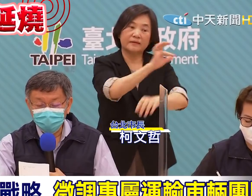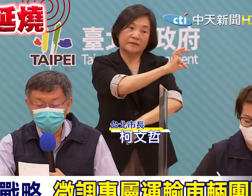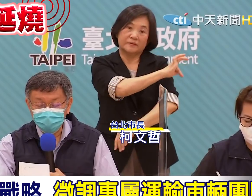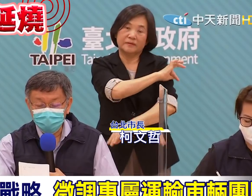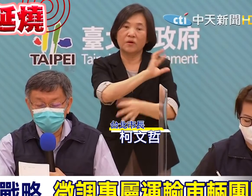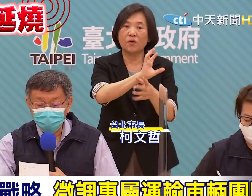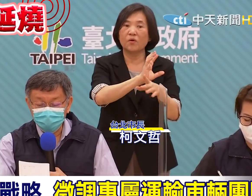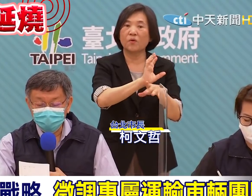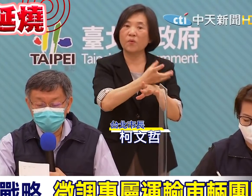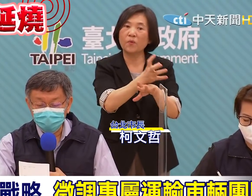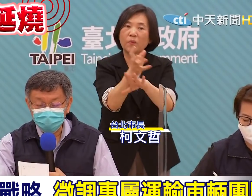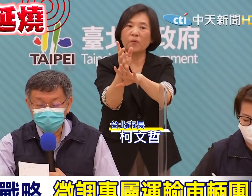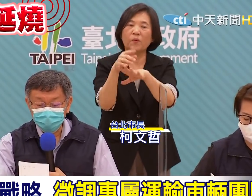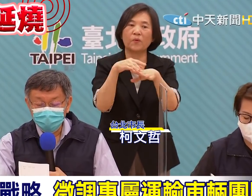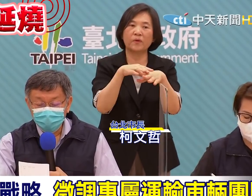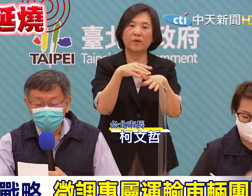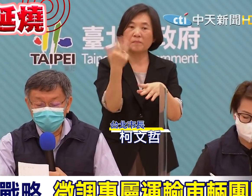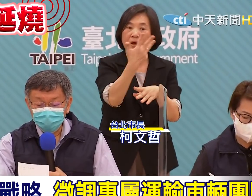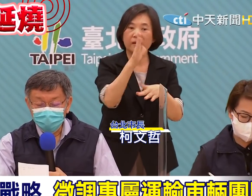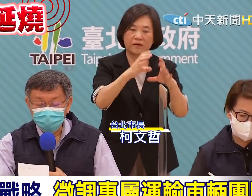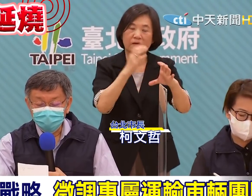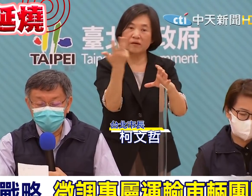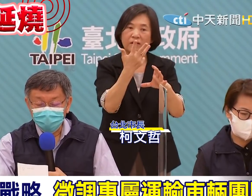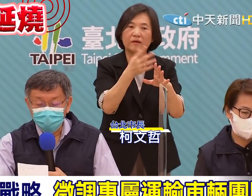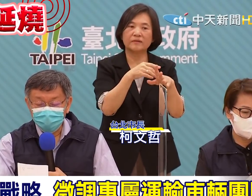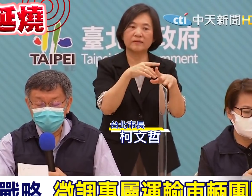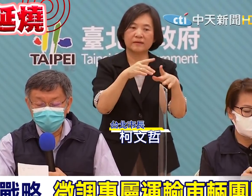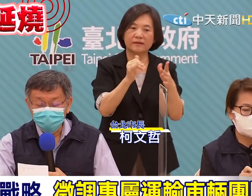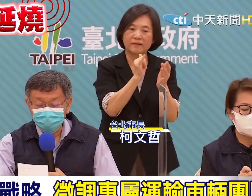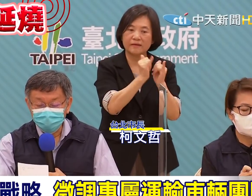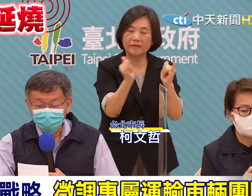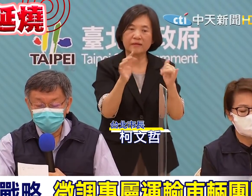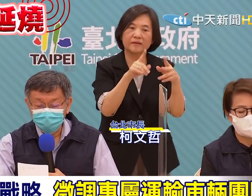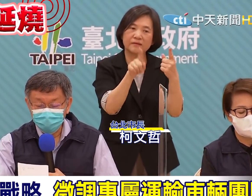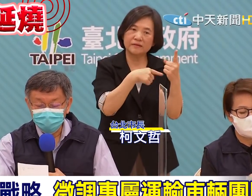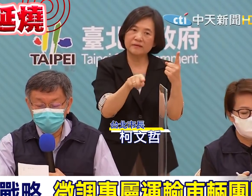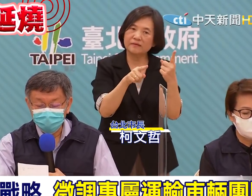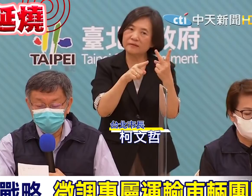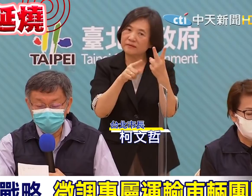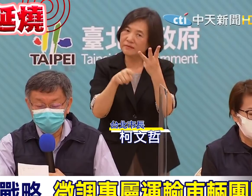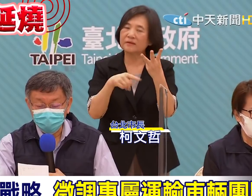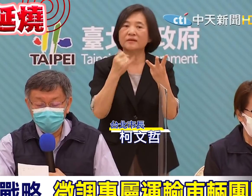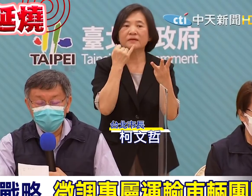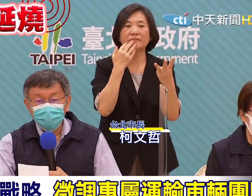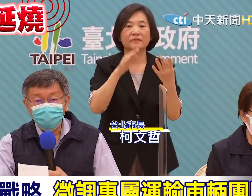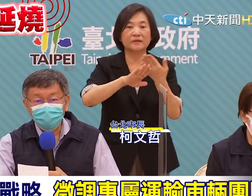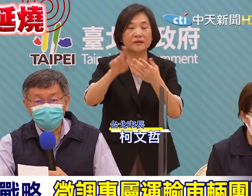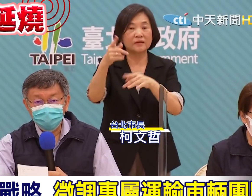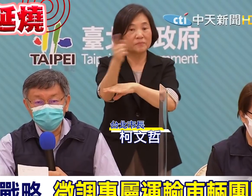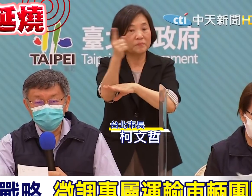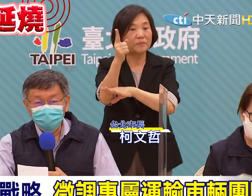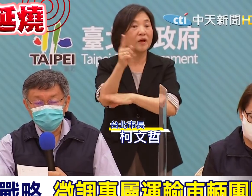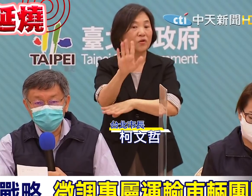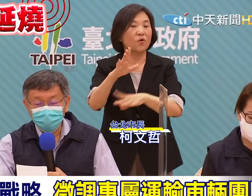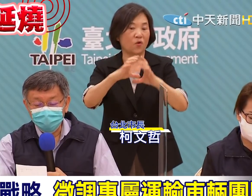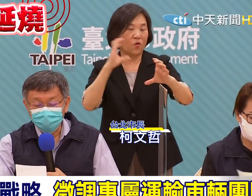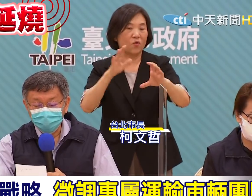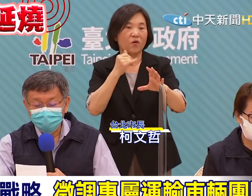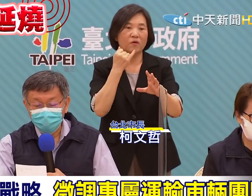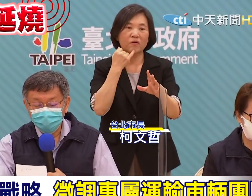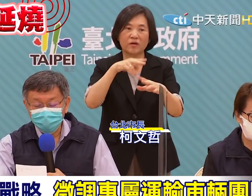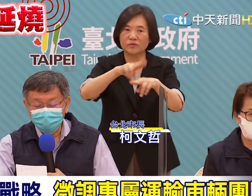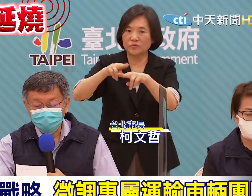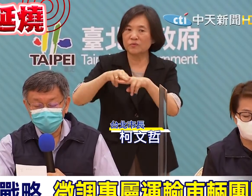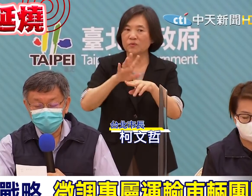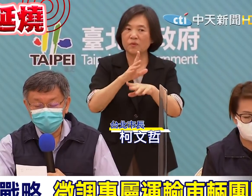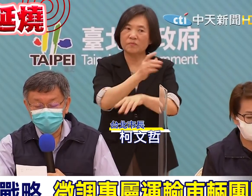每一车可以载1到3人，然后消防局有2台巴士，可以载19人的。 另外我们也去征调哈，